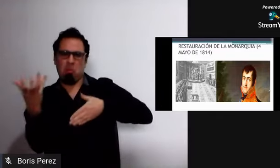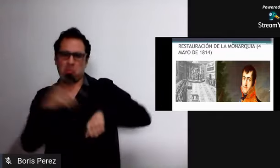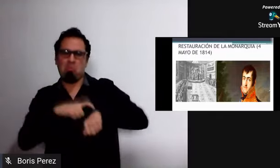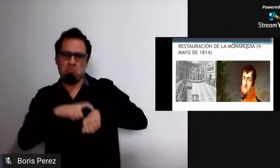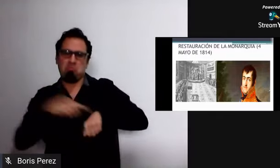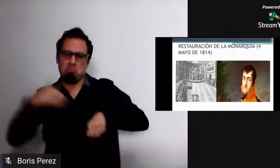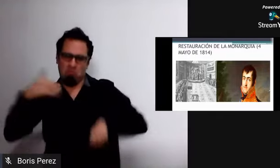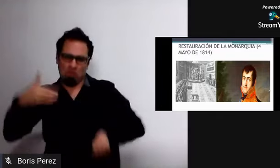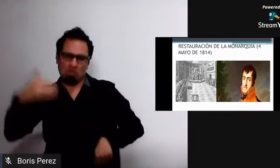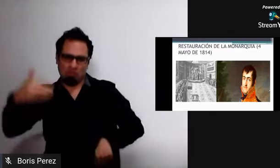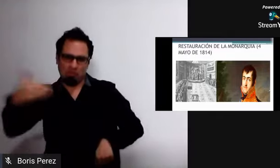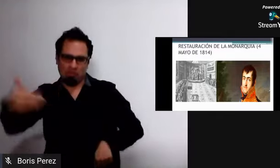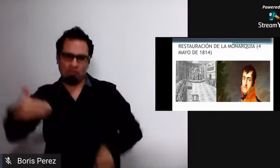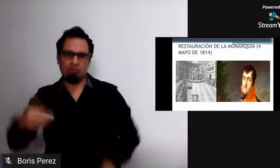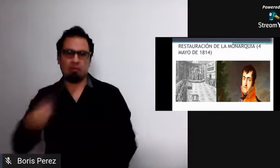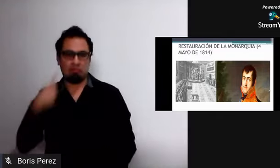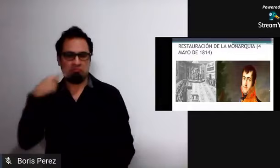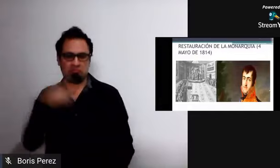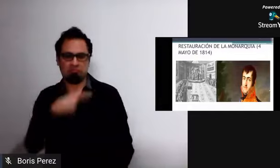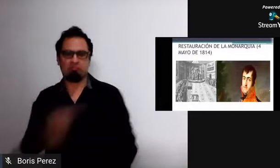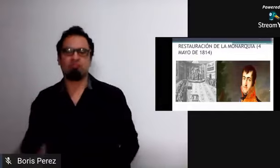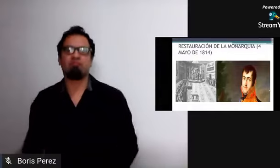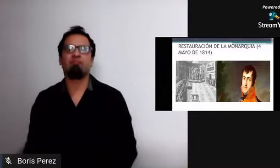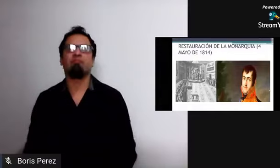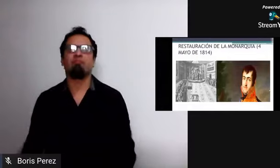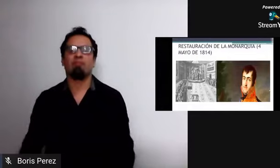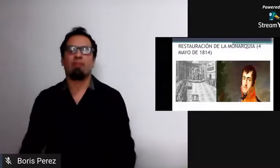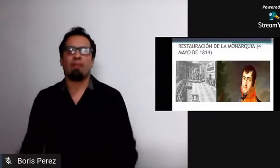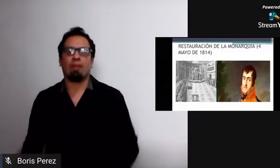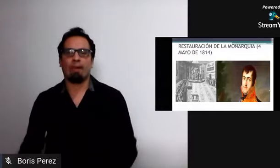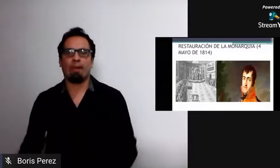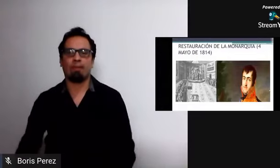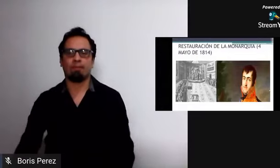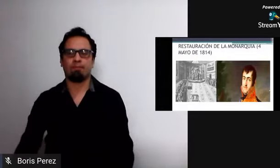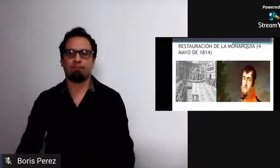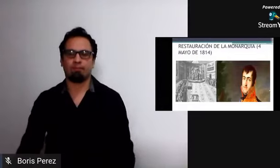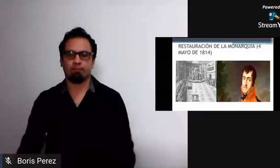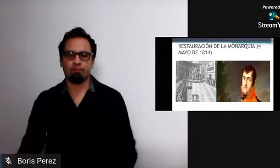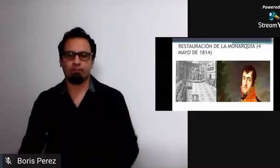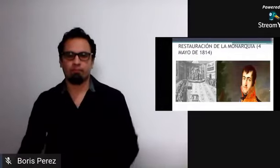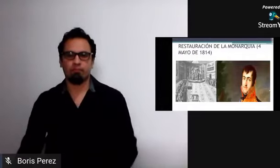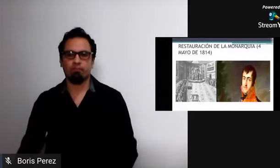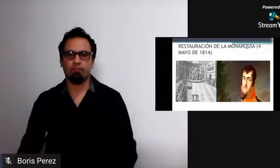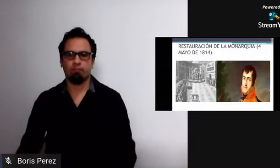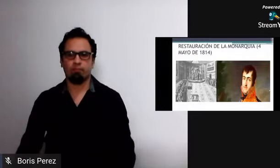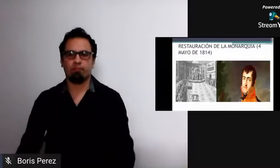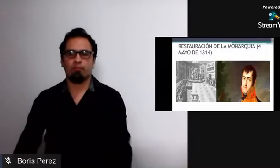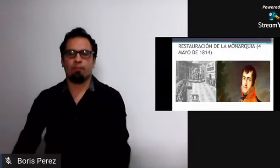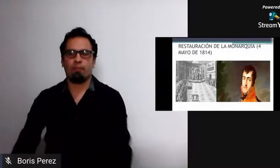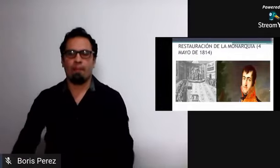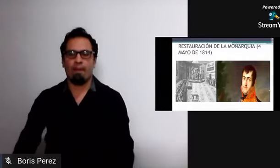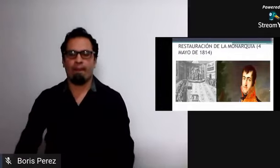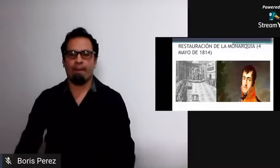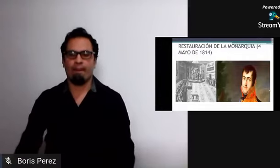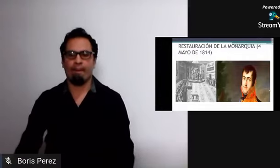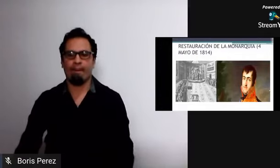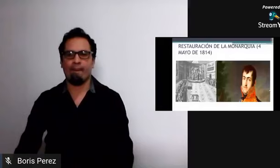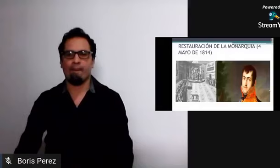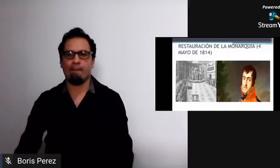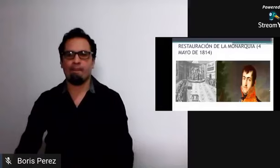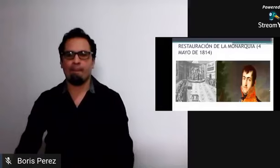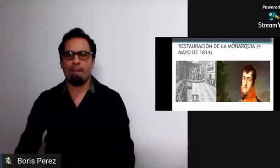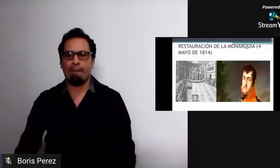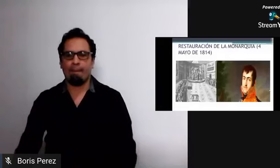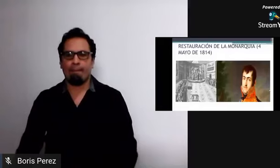acá nativos en América, los federalistas, empezaron a convocar un ejército para irse en contra